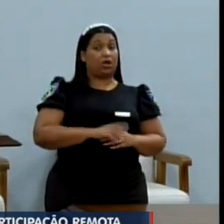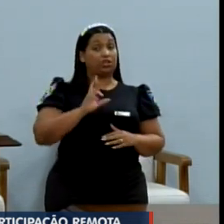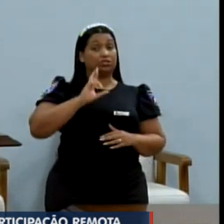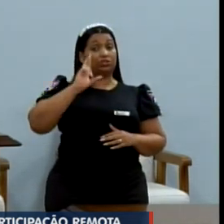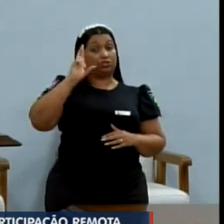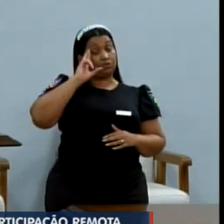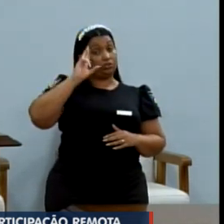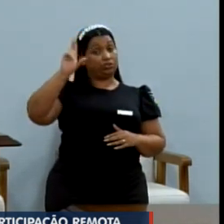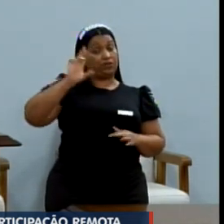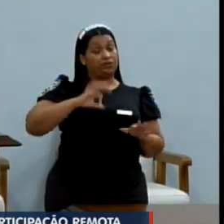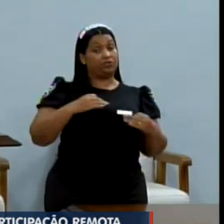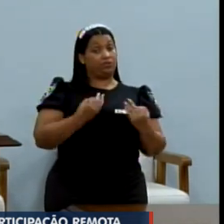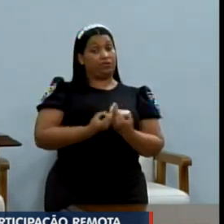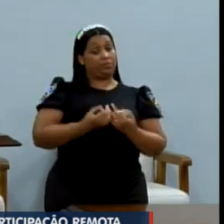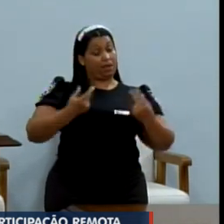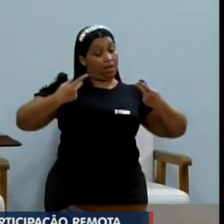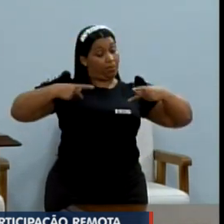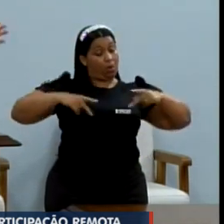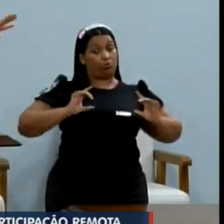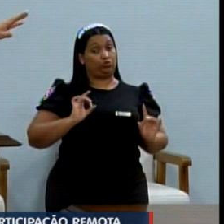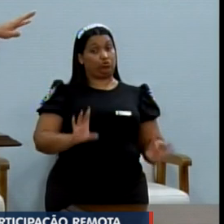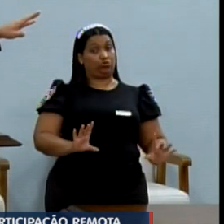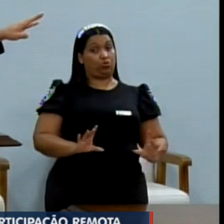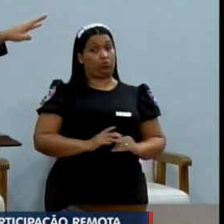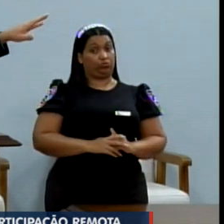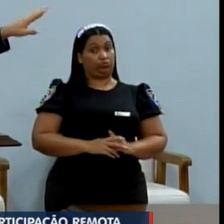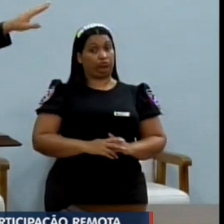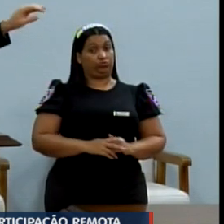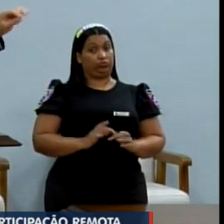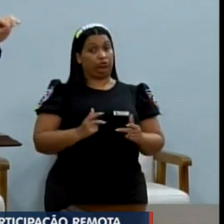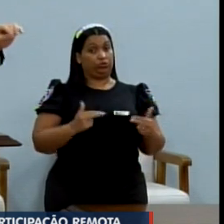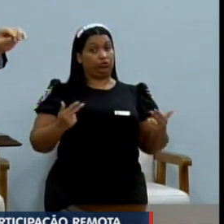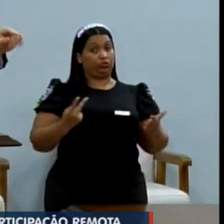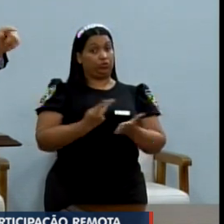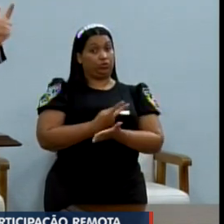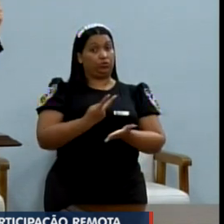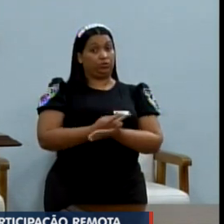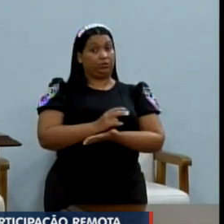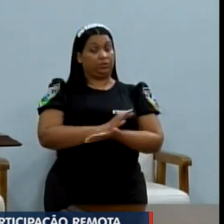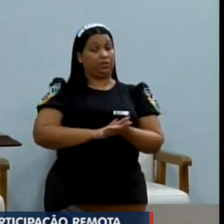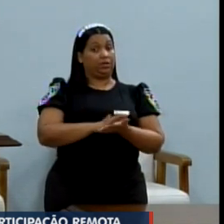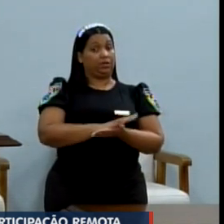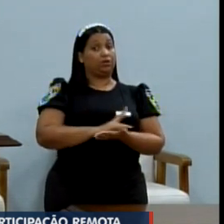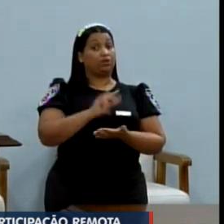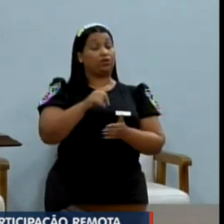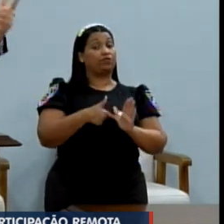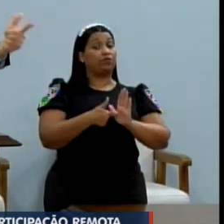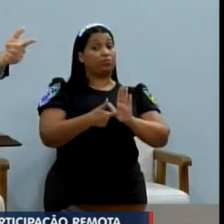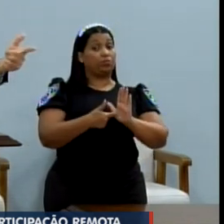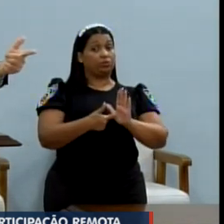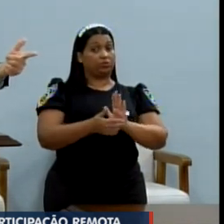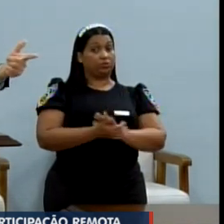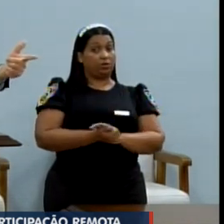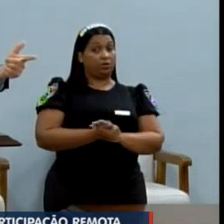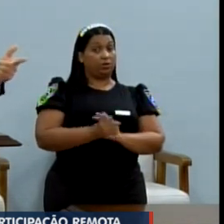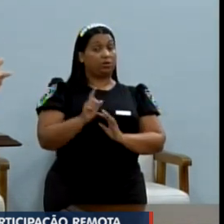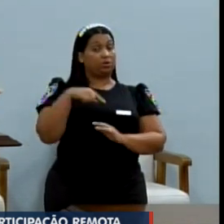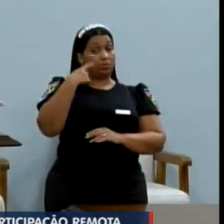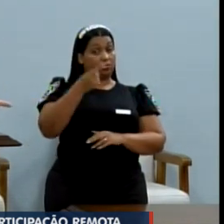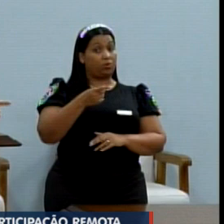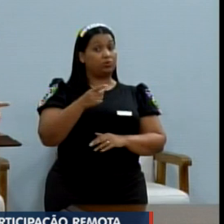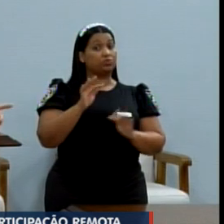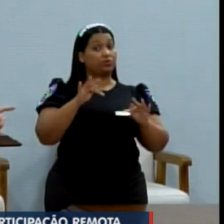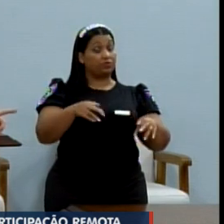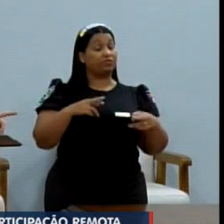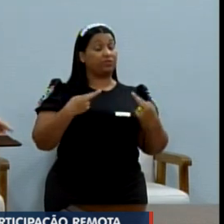família fala dele e isso está acontecendo isso aí é nada perto do que eu vou mostrar ao final da sessão Vereador